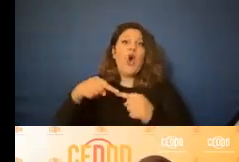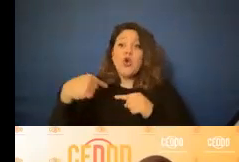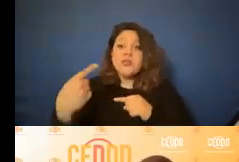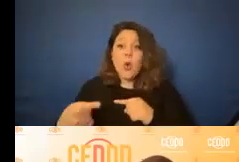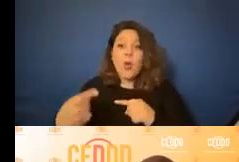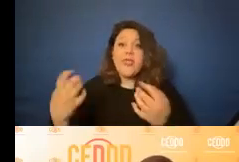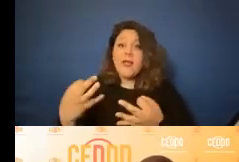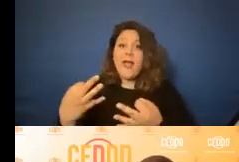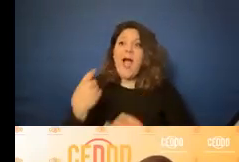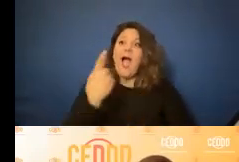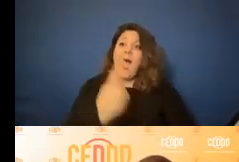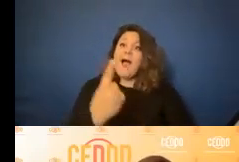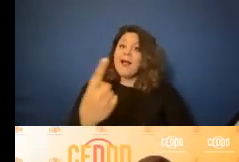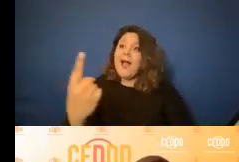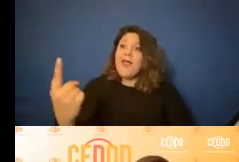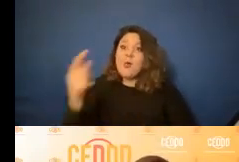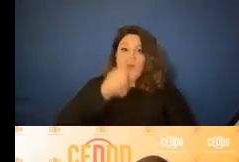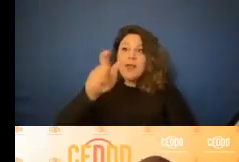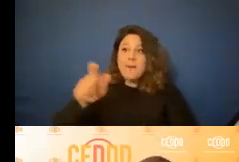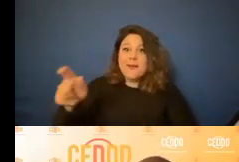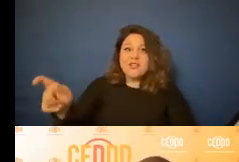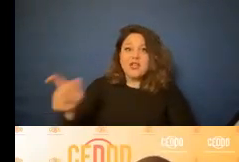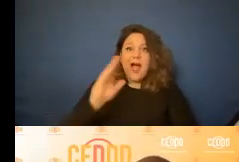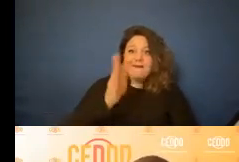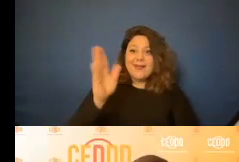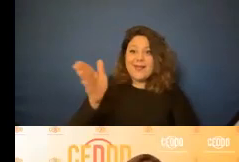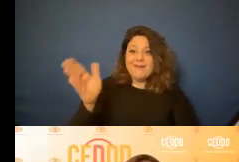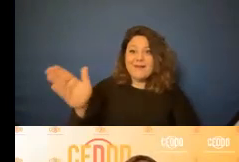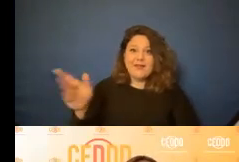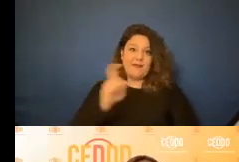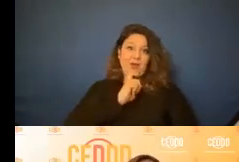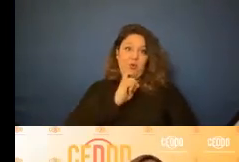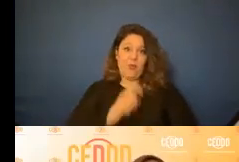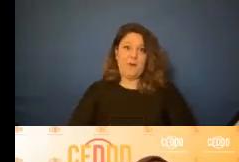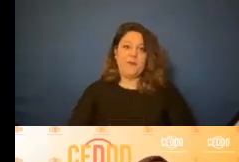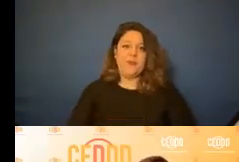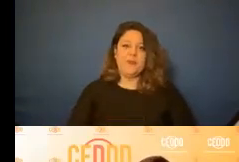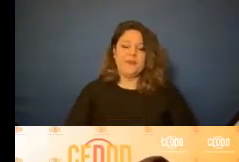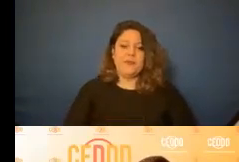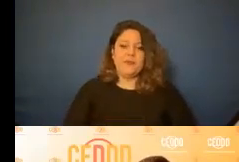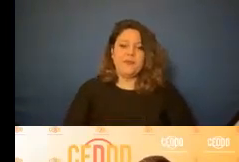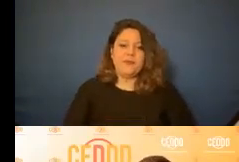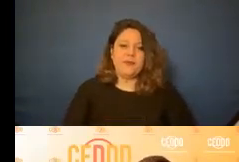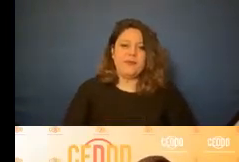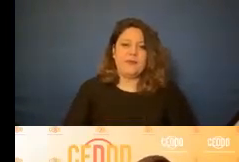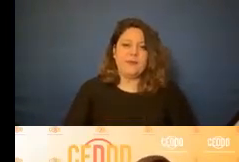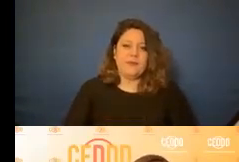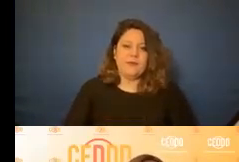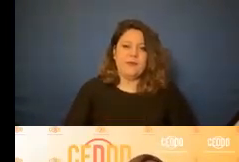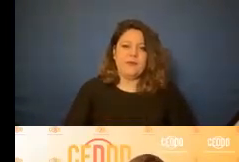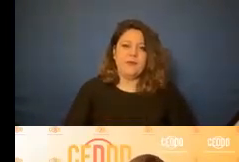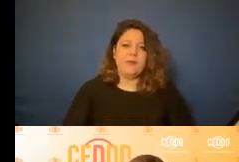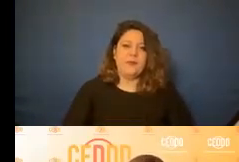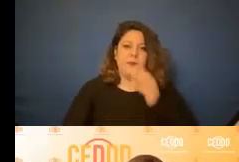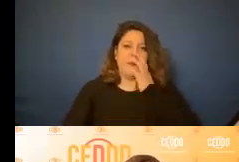a cada una de las personas sobre esta victimización. Bueno, esto obviamente ya lo ha dicho muy